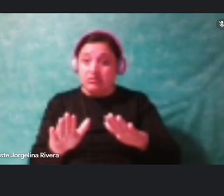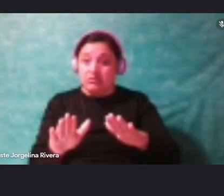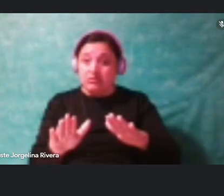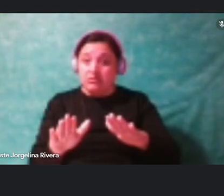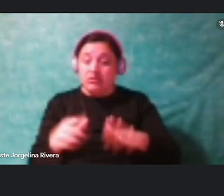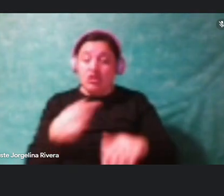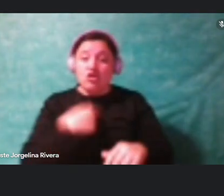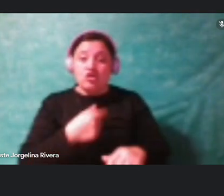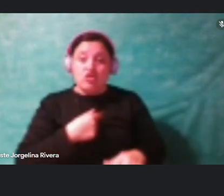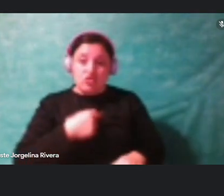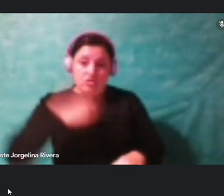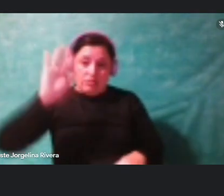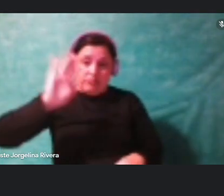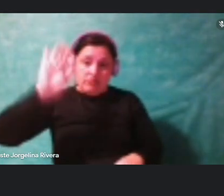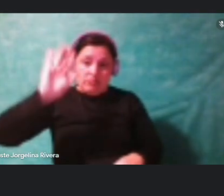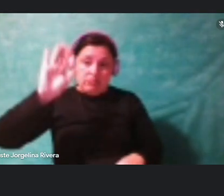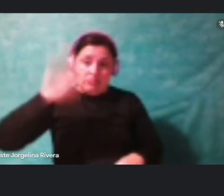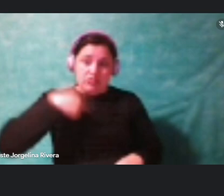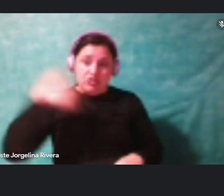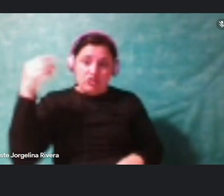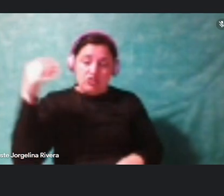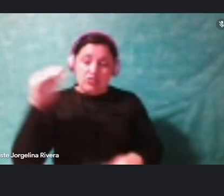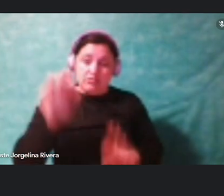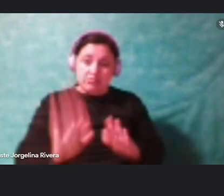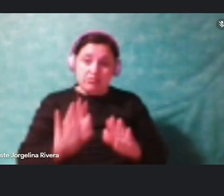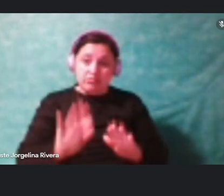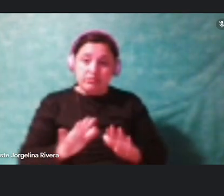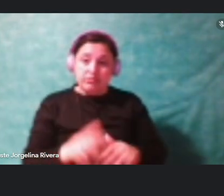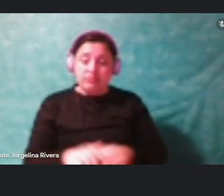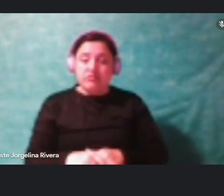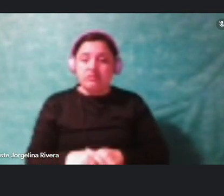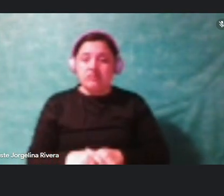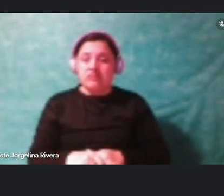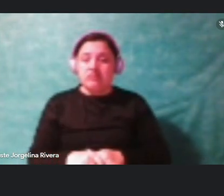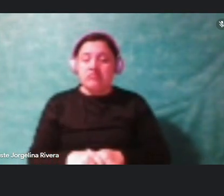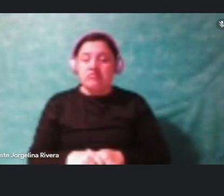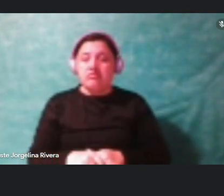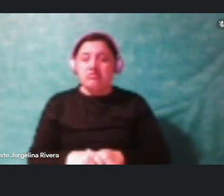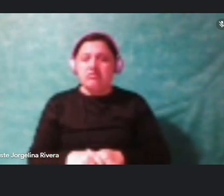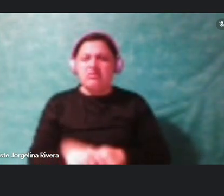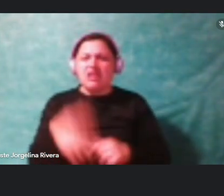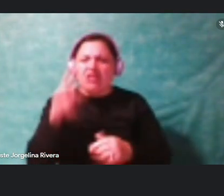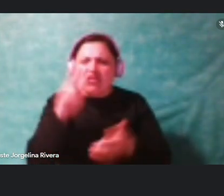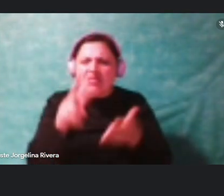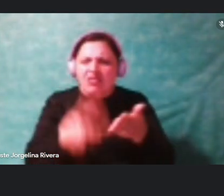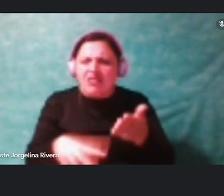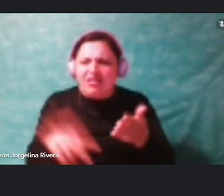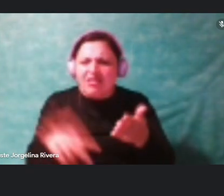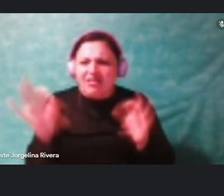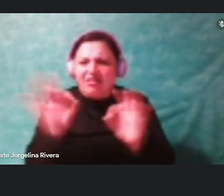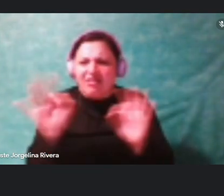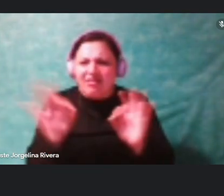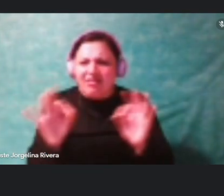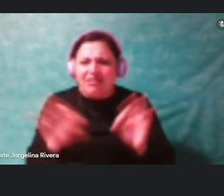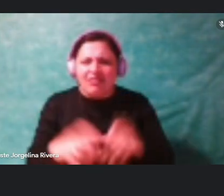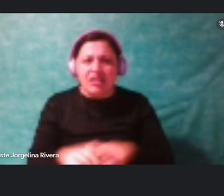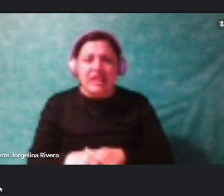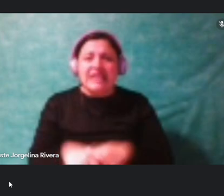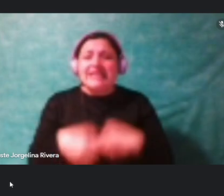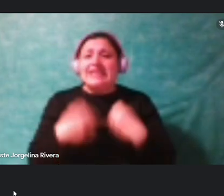quedo. Bien, entonces... Si el texto no lo veo. Claro, lo que pasa es que si te muestro